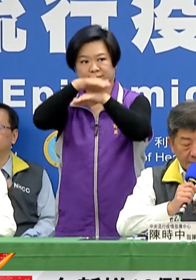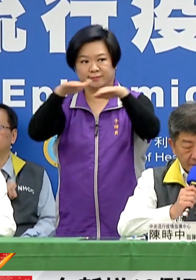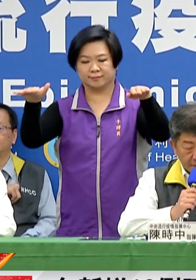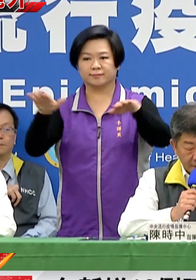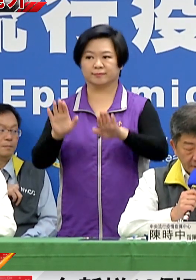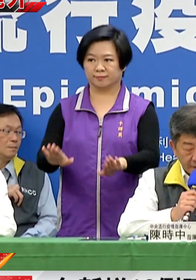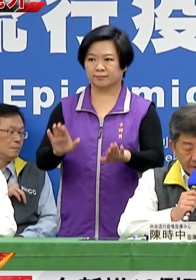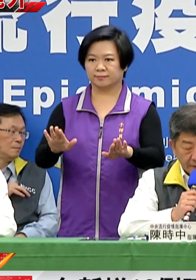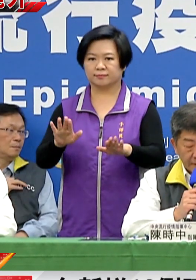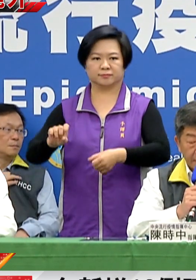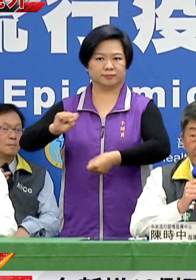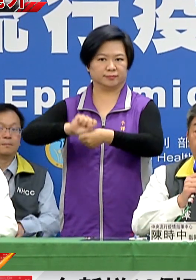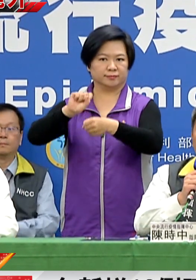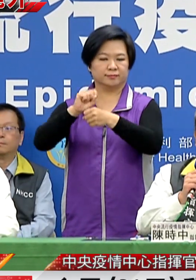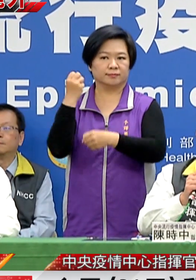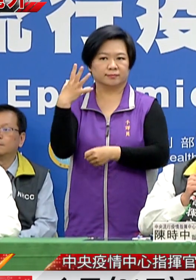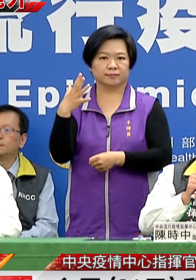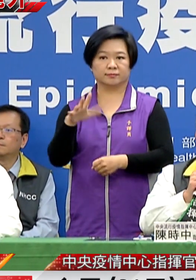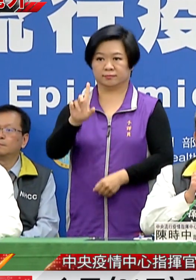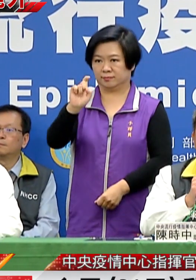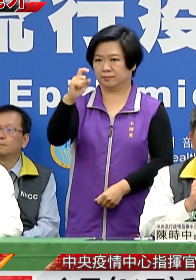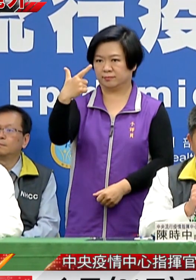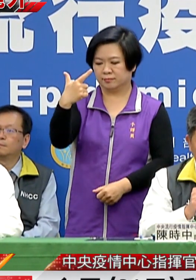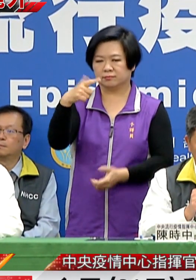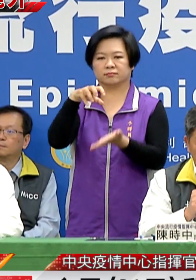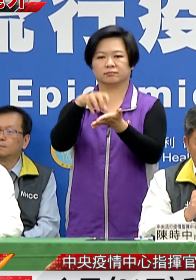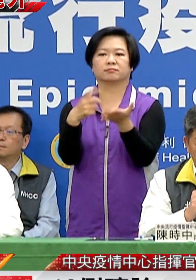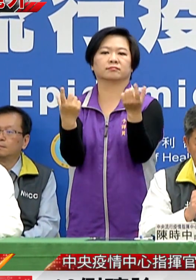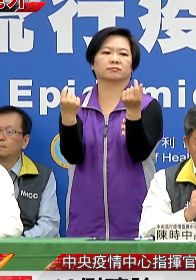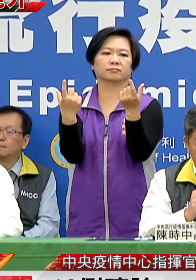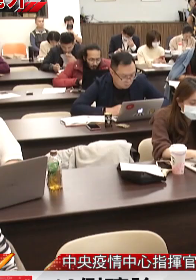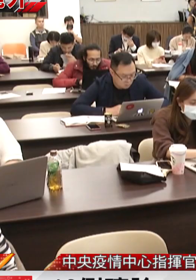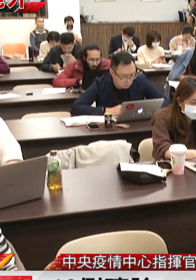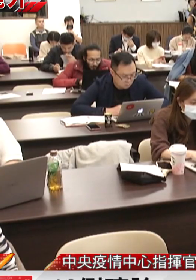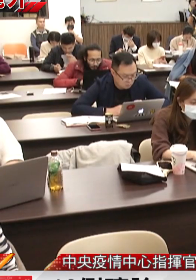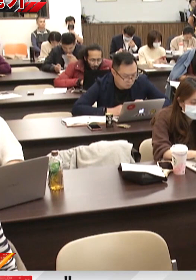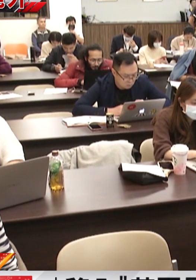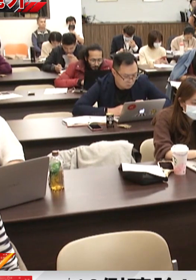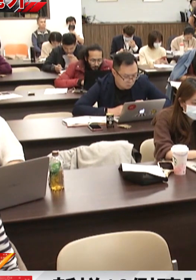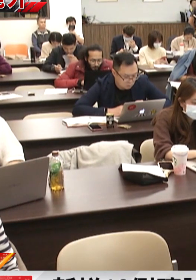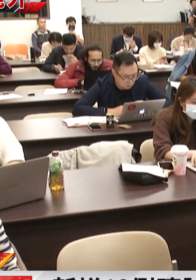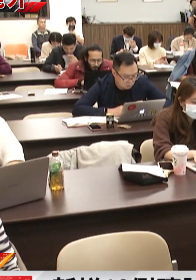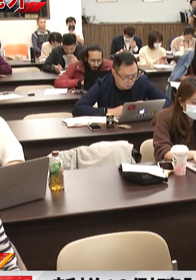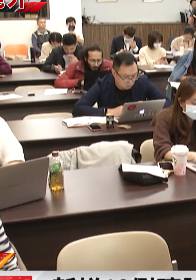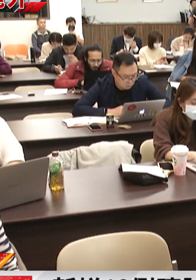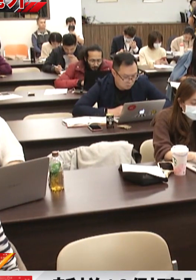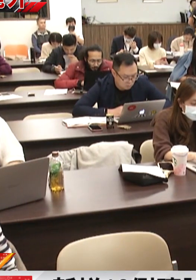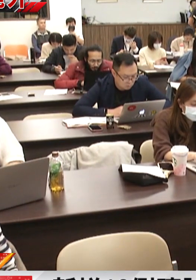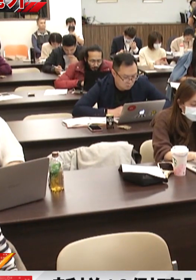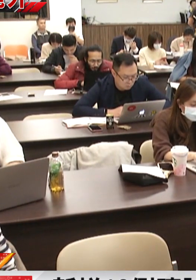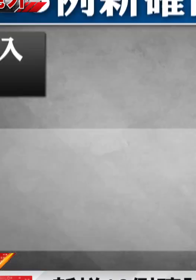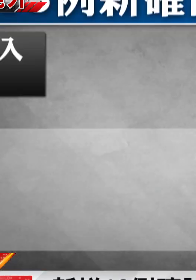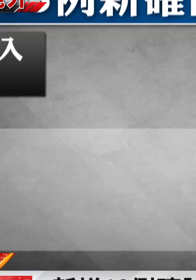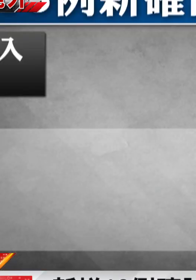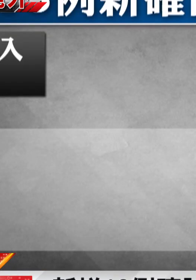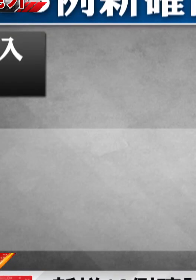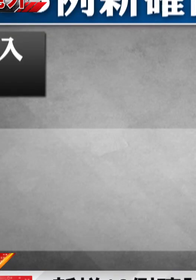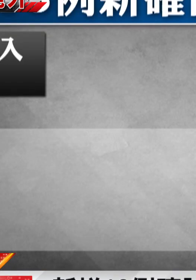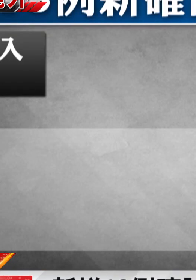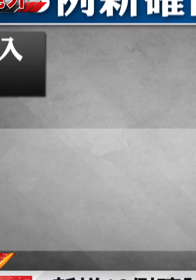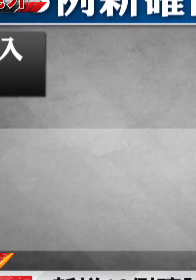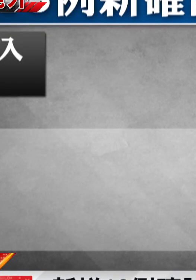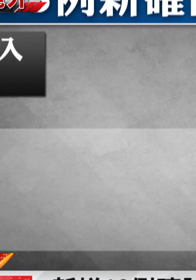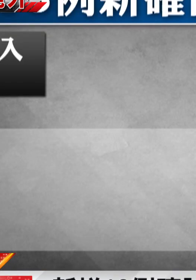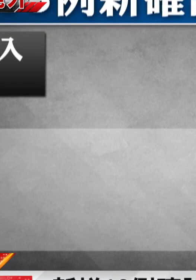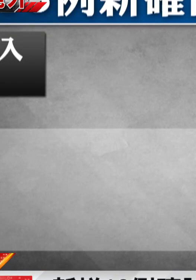那今天我们有新增的16例确诊。 指挥中心公布新增确诊个案又回到两位数，共有14